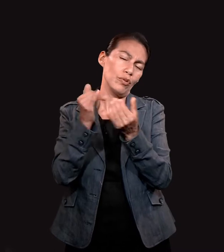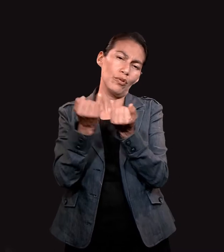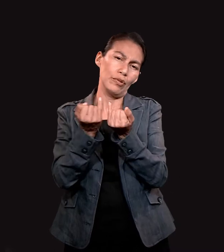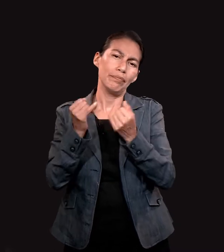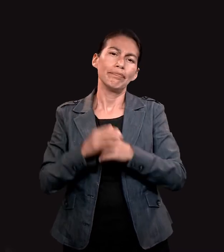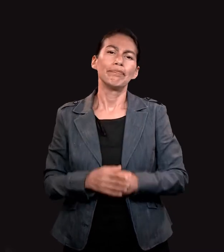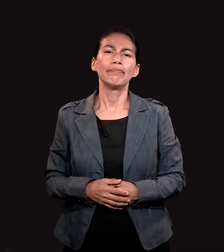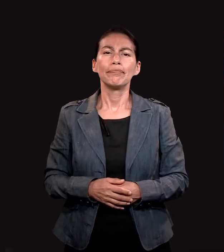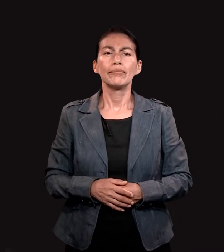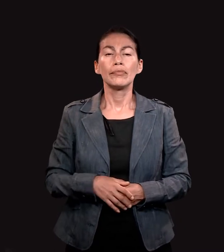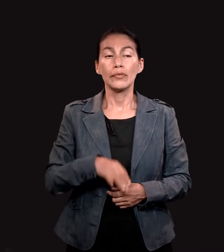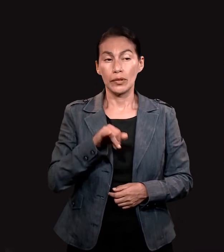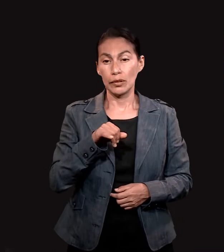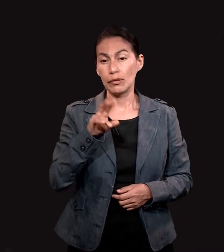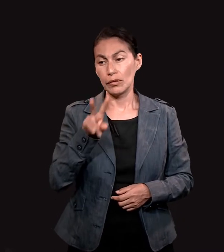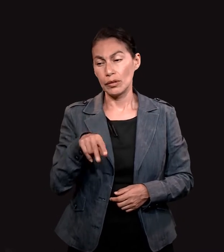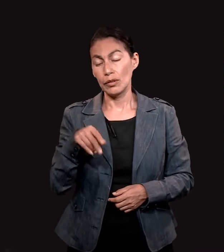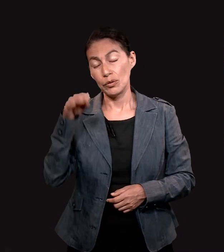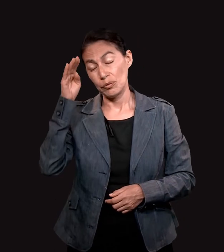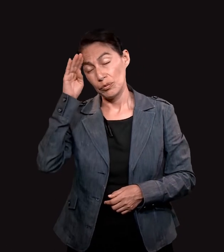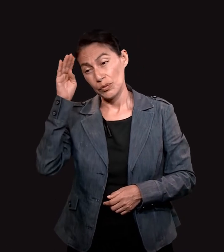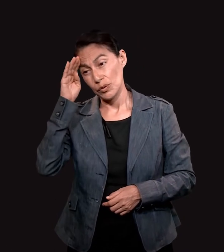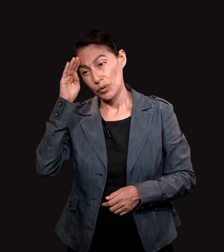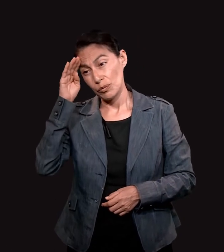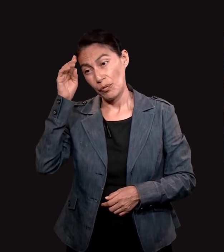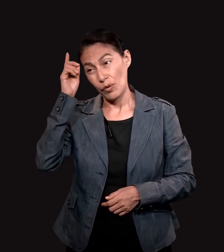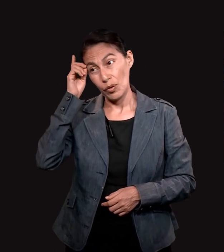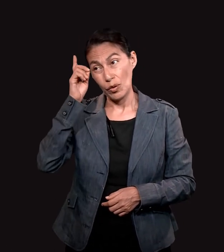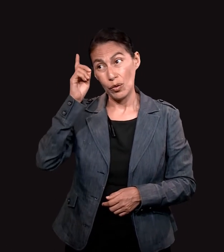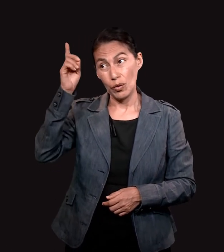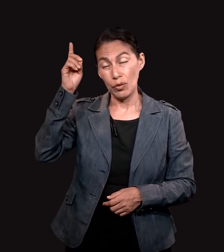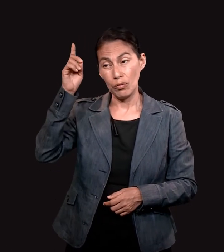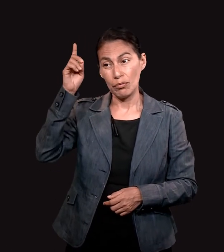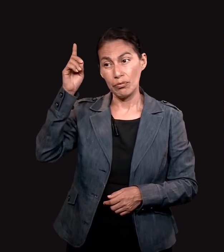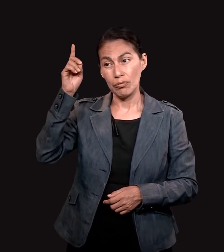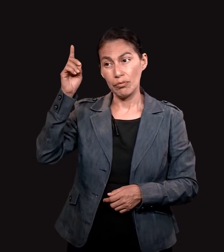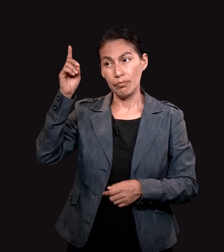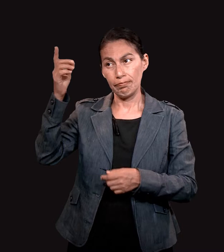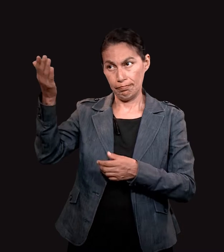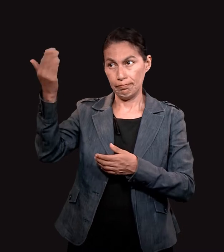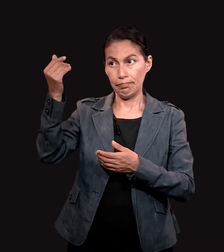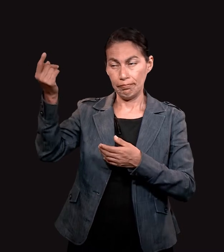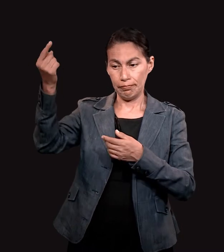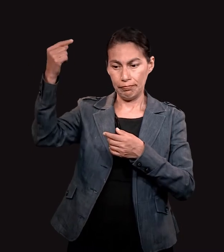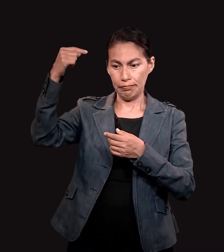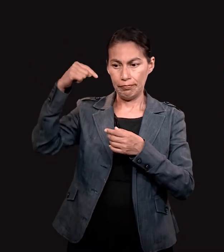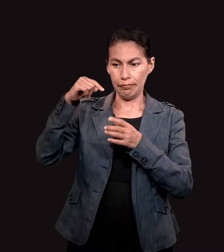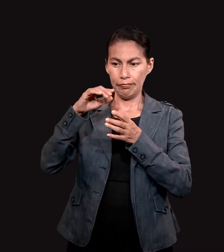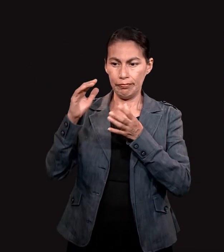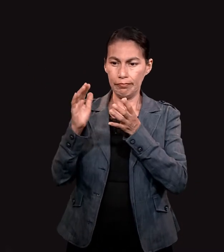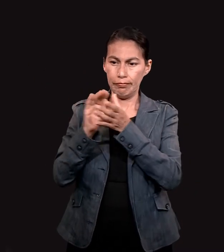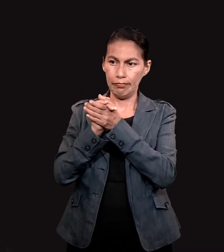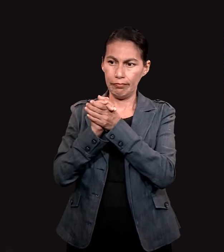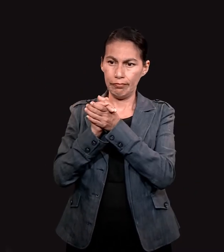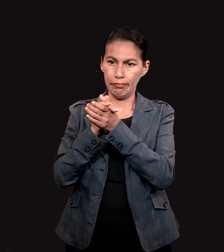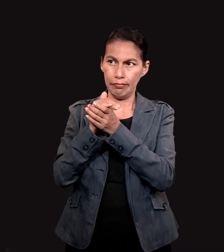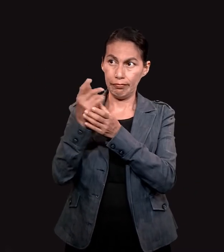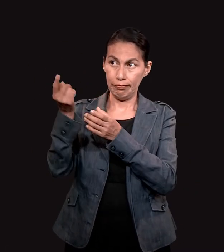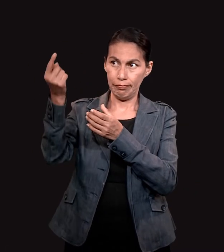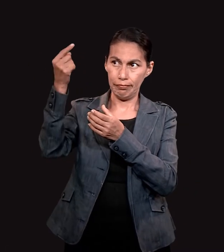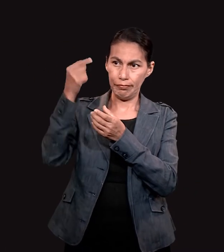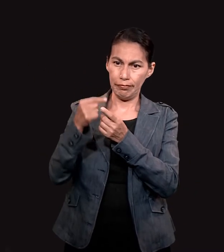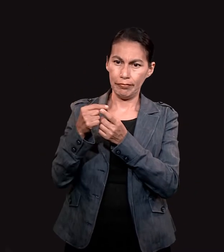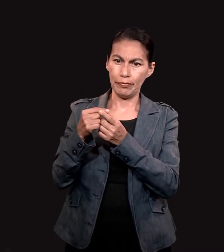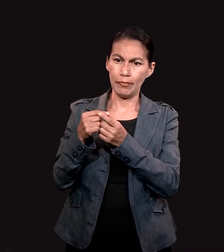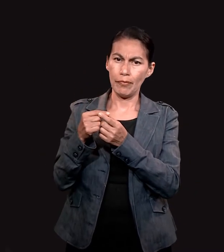opinas. Yo creo que cuando pones a Dios en tu relación, las